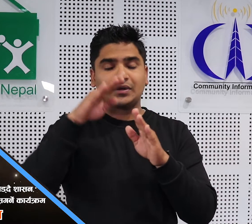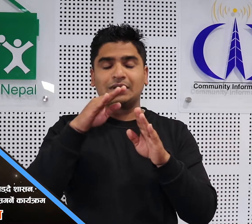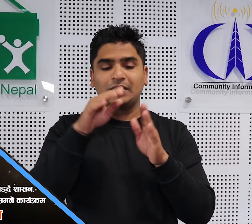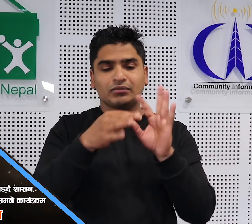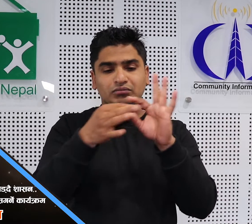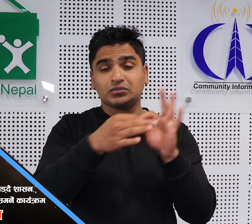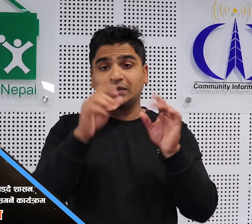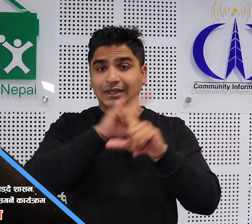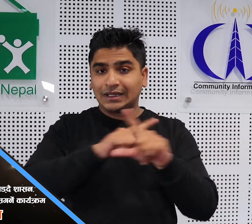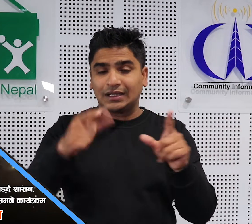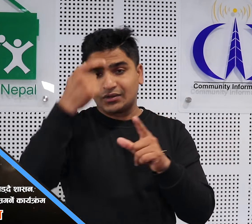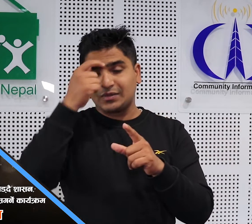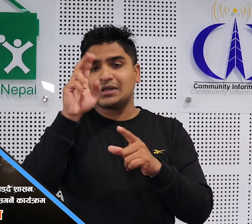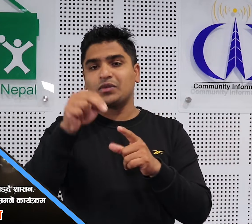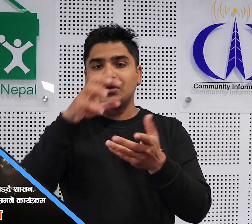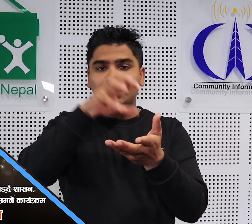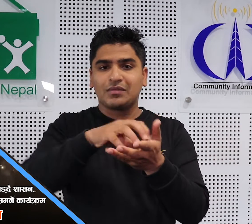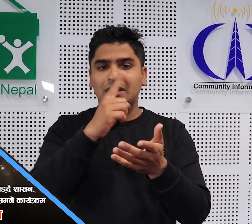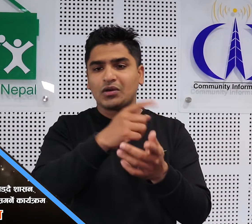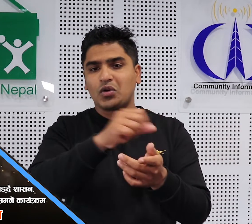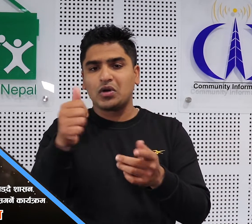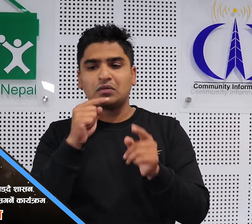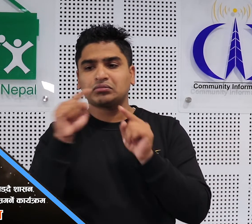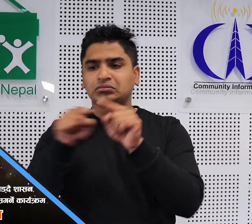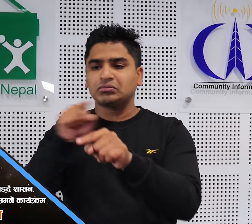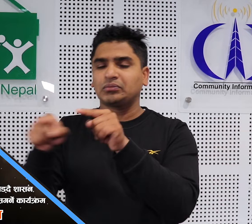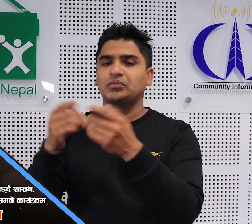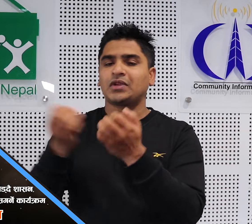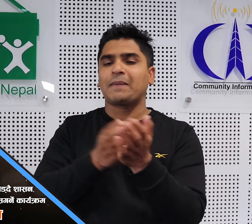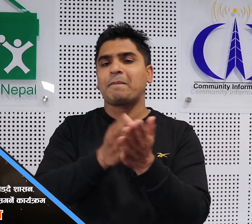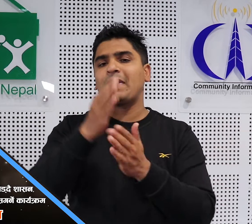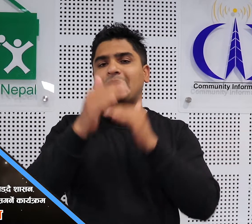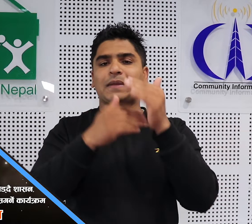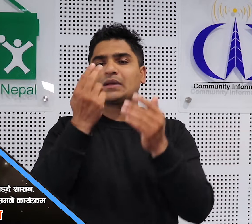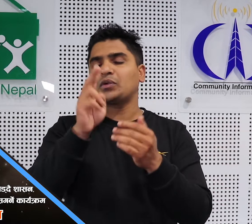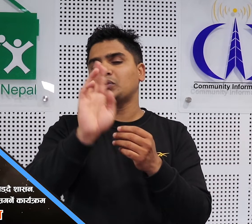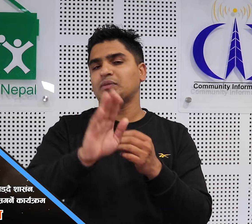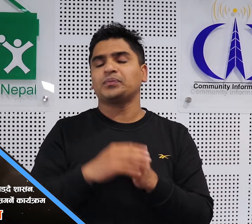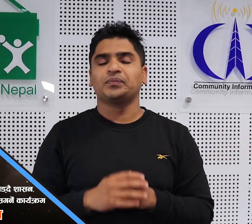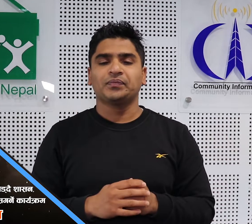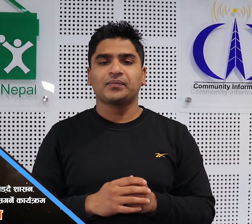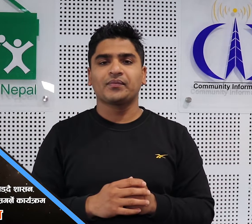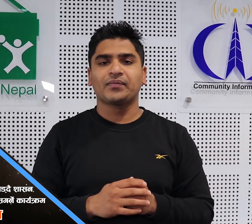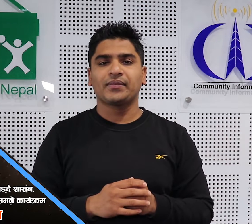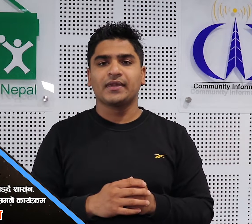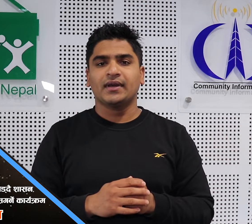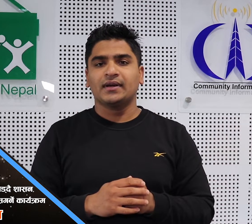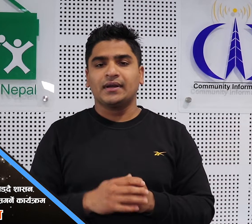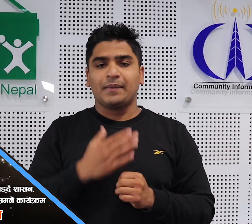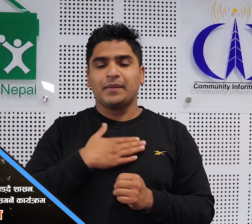नहुँदा समस्या परेको ठाउँमा एकले अर्कालाई दोषारोपण गर्ने बानीको विकास भएको उहाँको भनाइ छ। मेरो नाम शिव कुमार